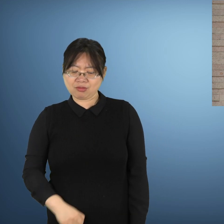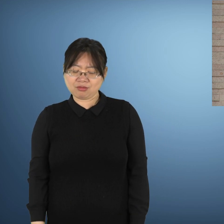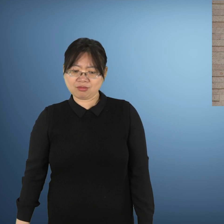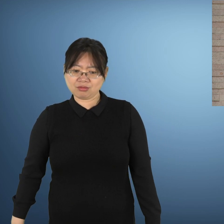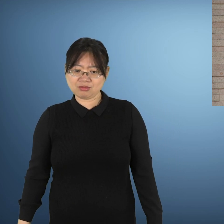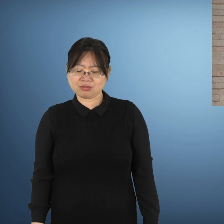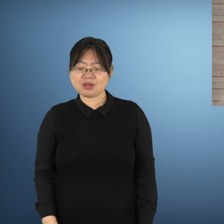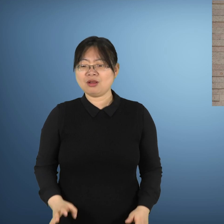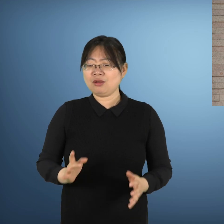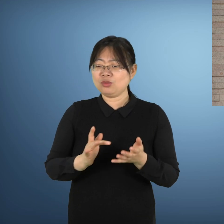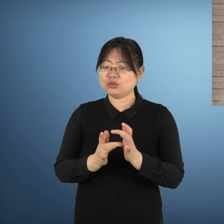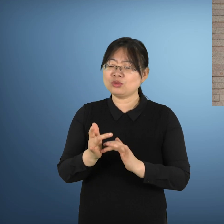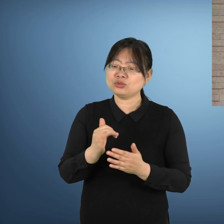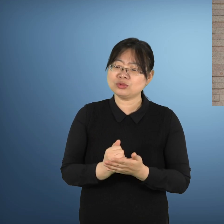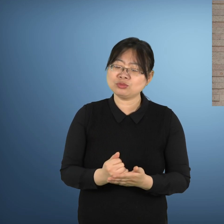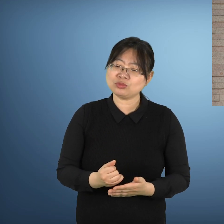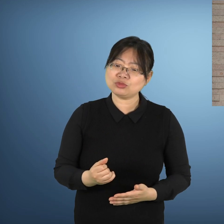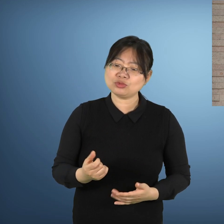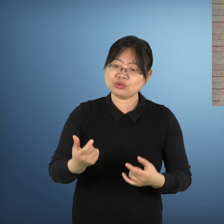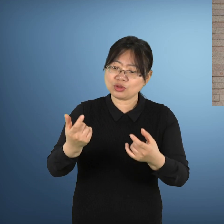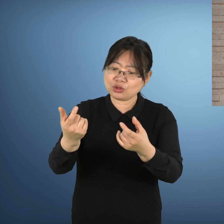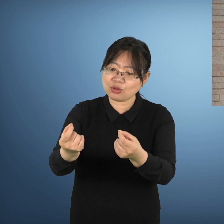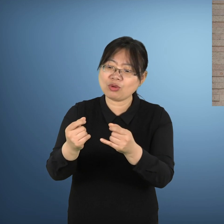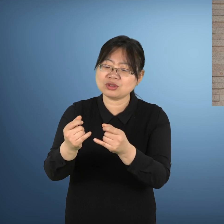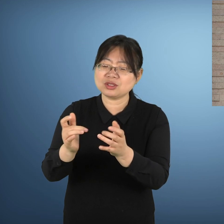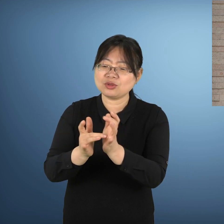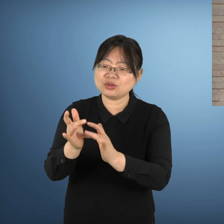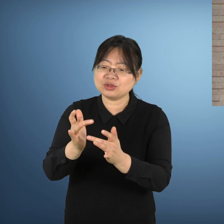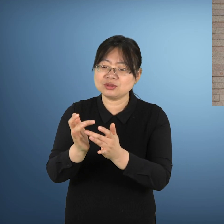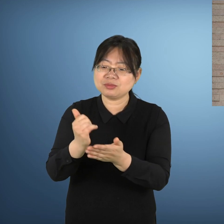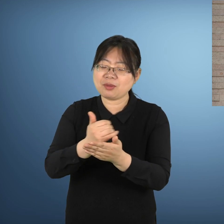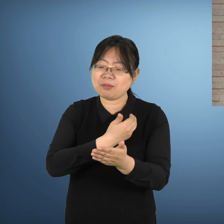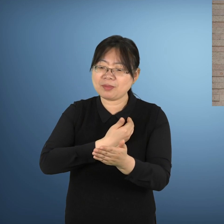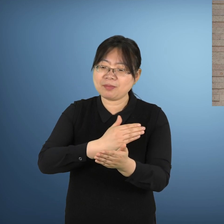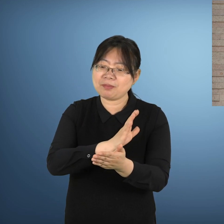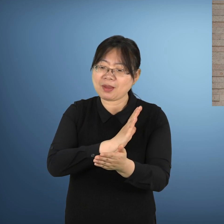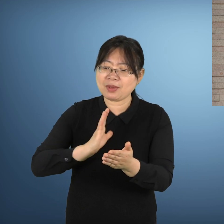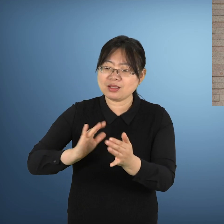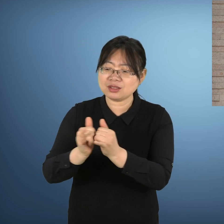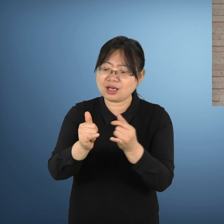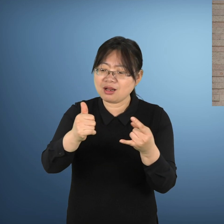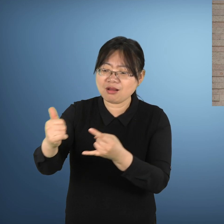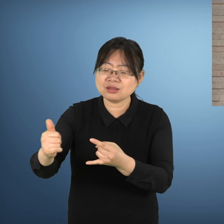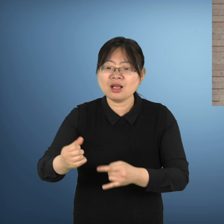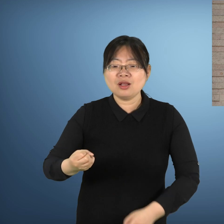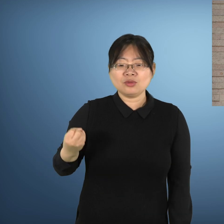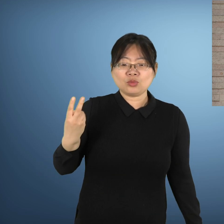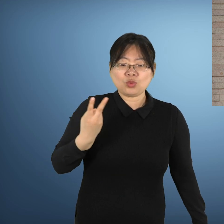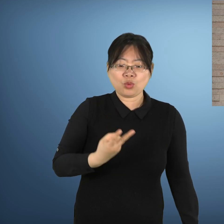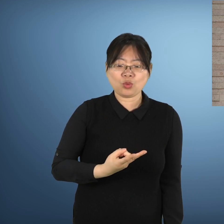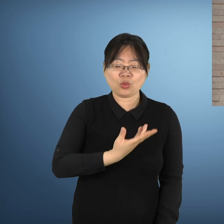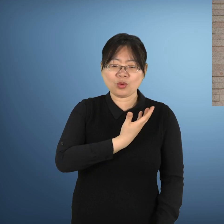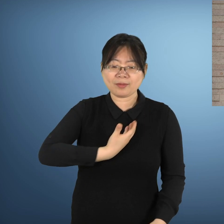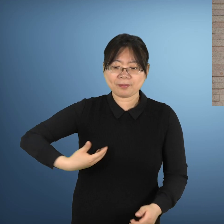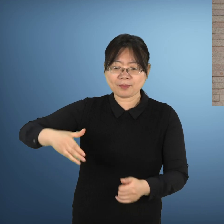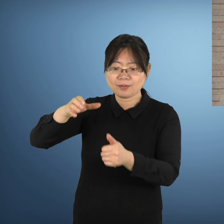예수님은 또 어쩌자고 이런 사람에게 사도직을 회복하시는 듯한 암시를 담은 내